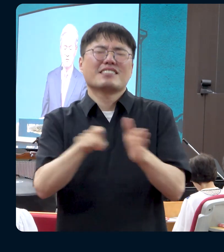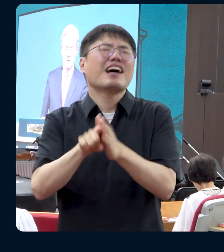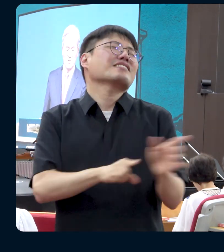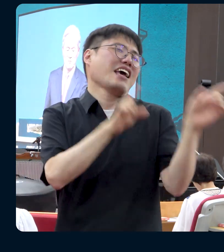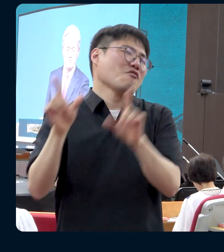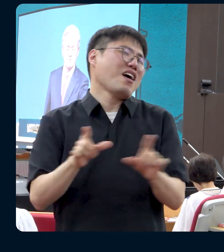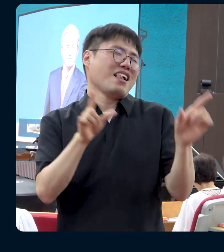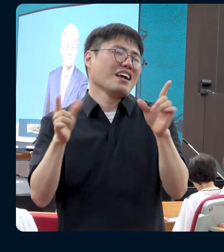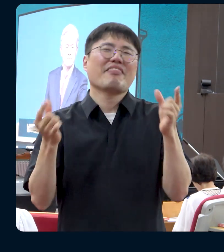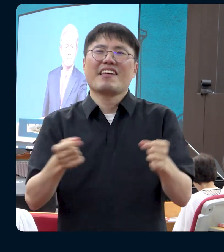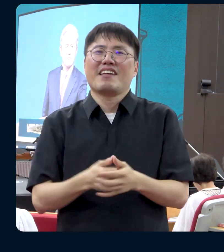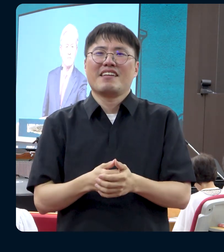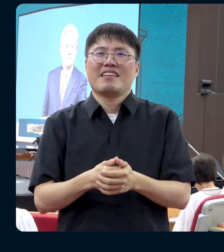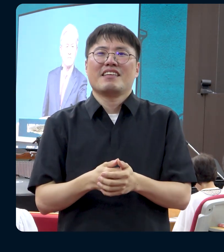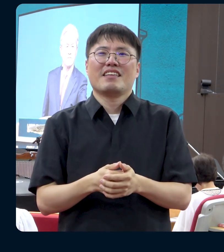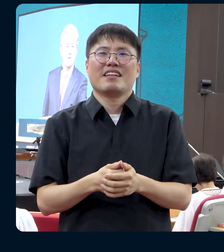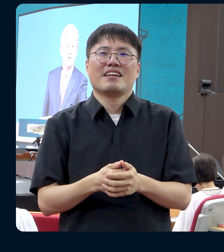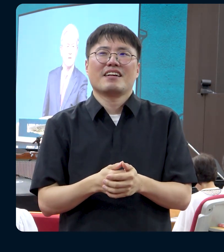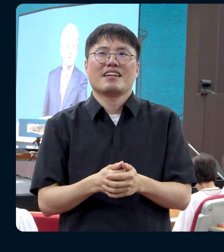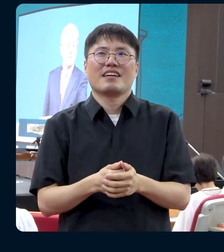것이다. 이게 신앙생활이다 하는 것이죠.